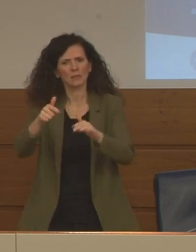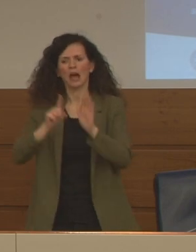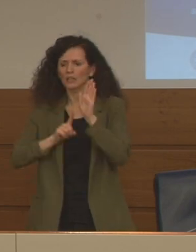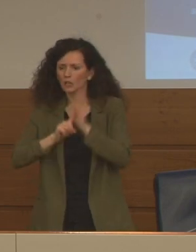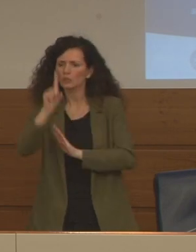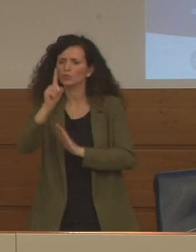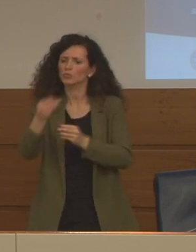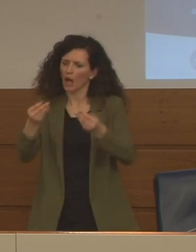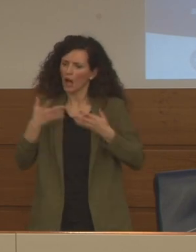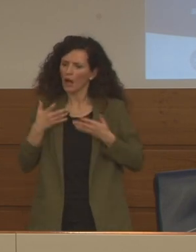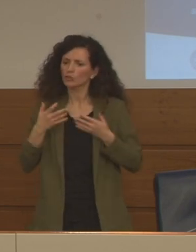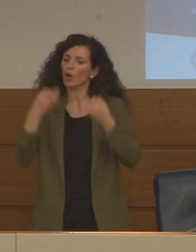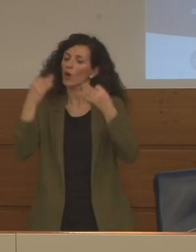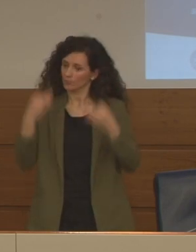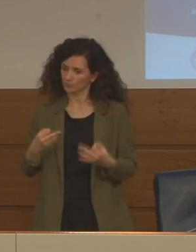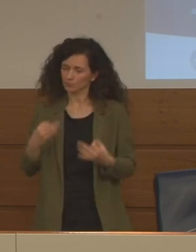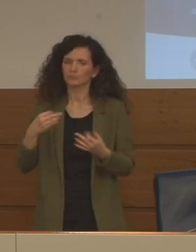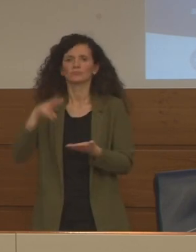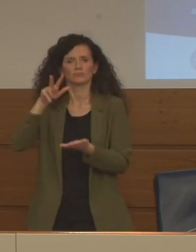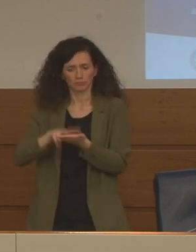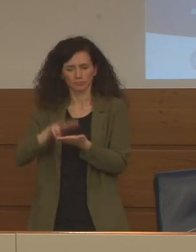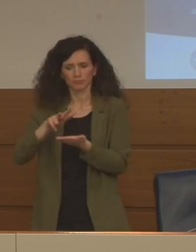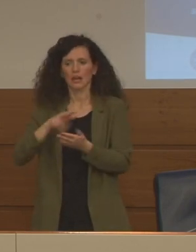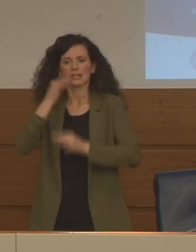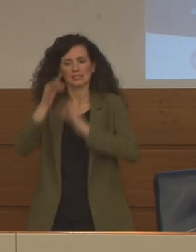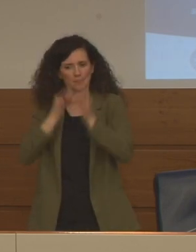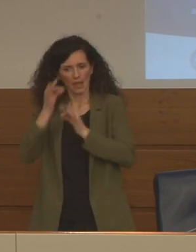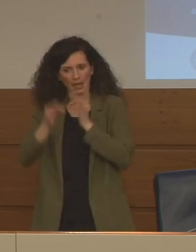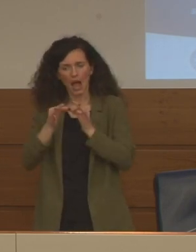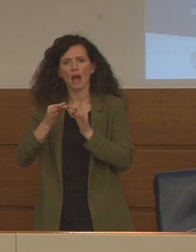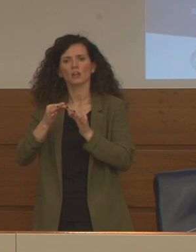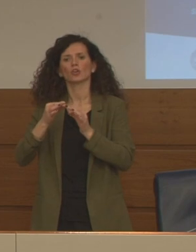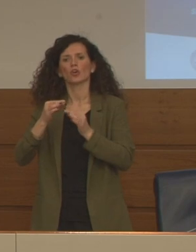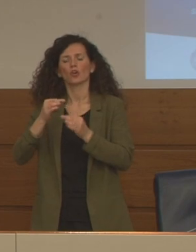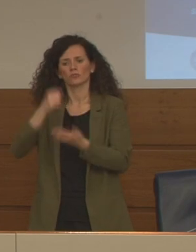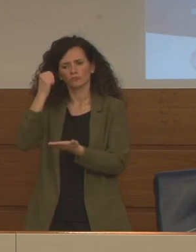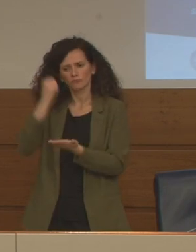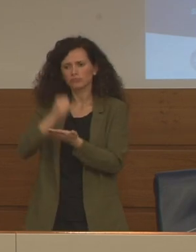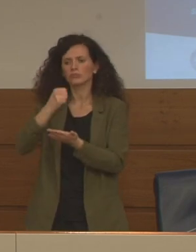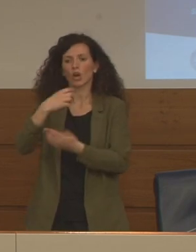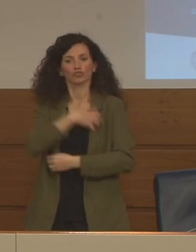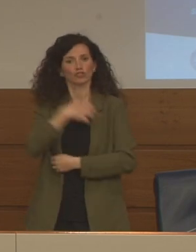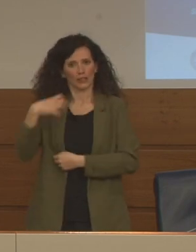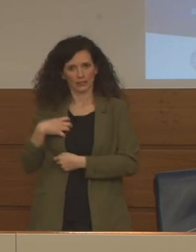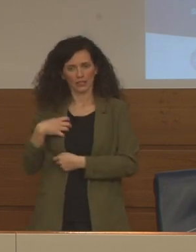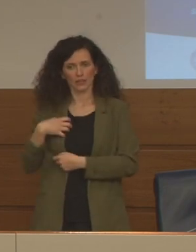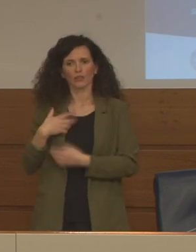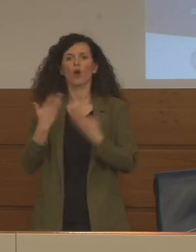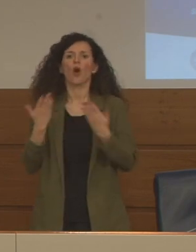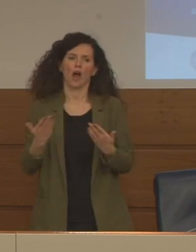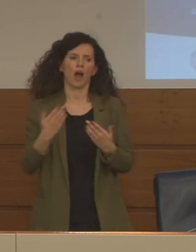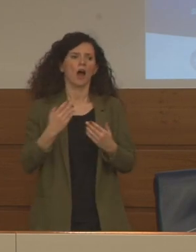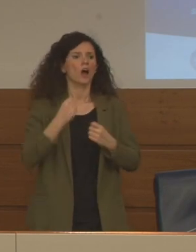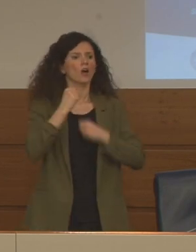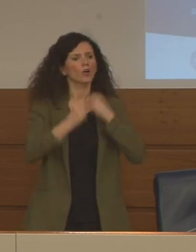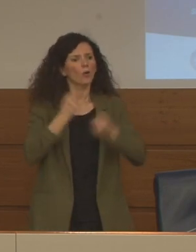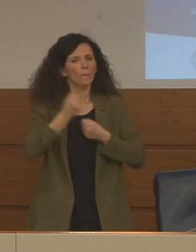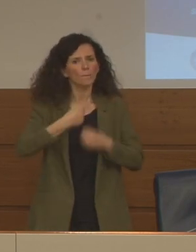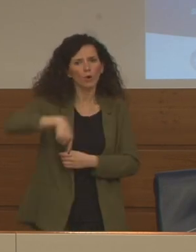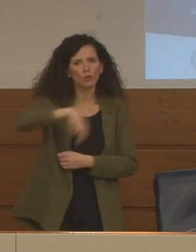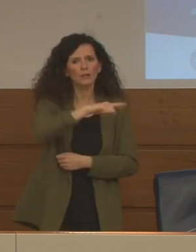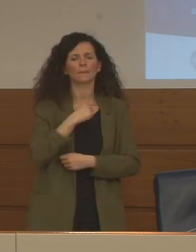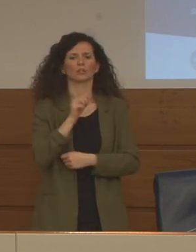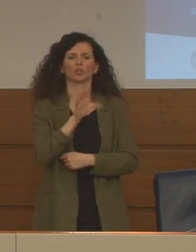verranno consolidati verranno spiegati verranno validati scientificamente i comportamenti le scelte potranno essere